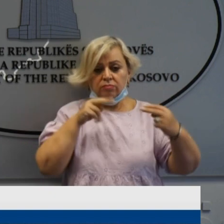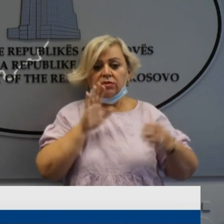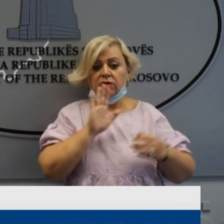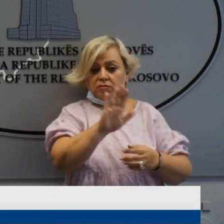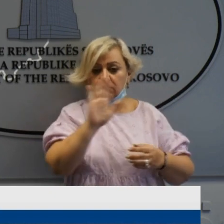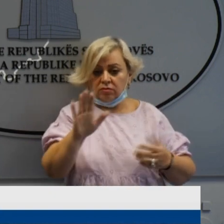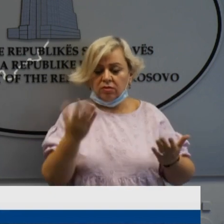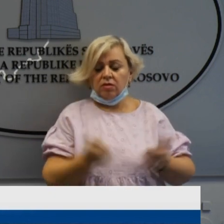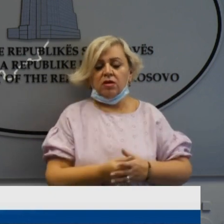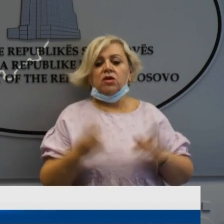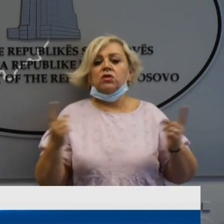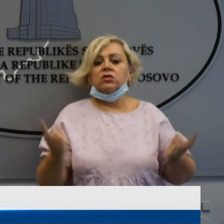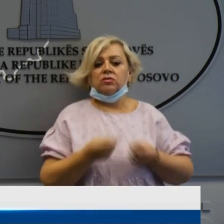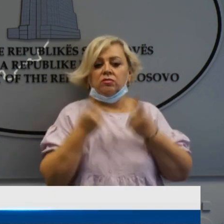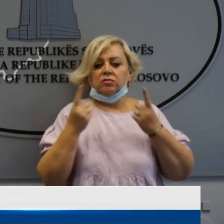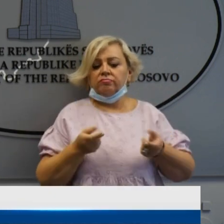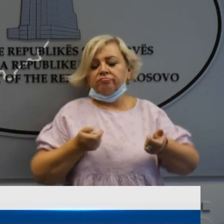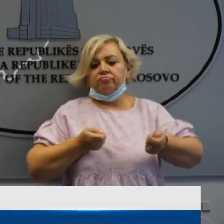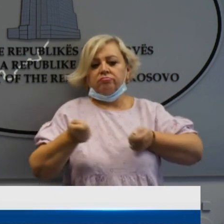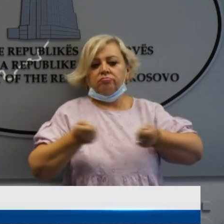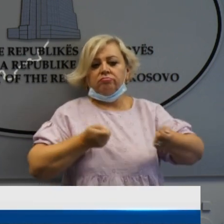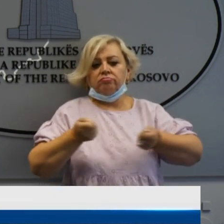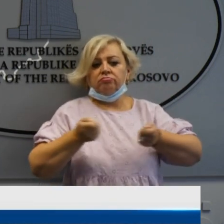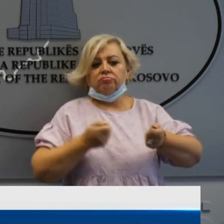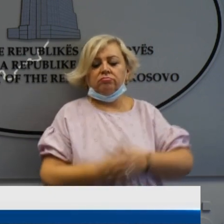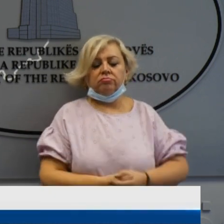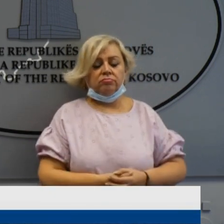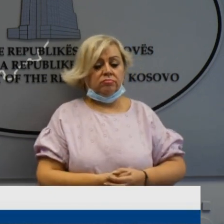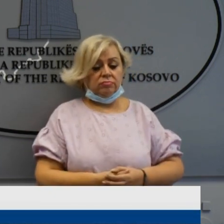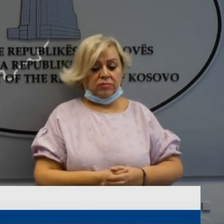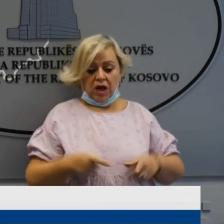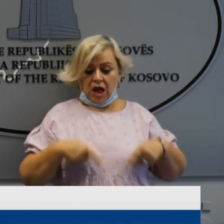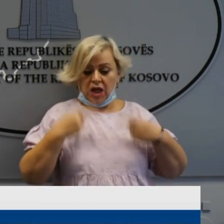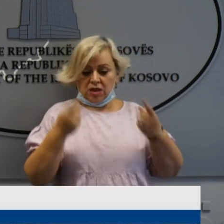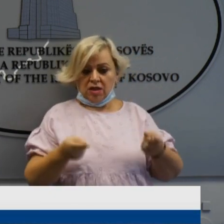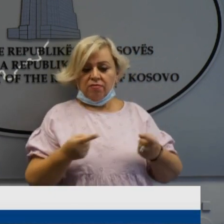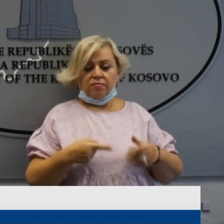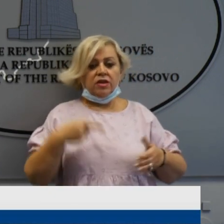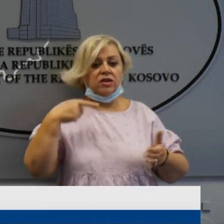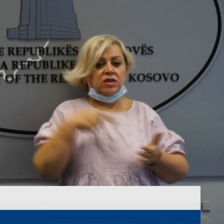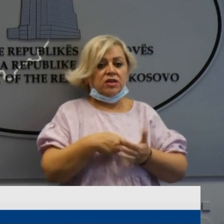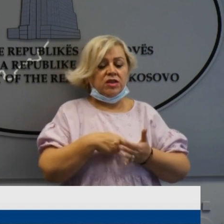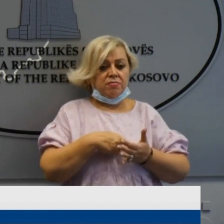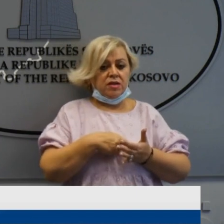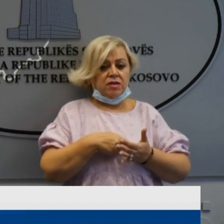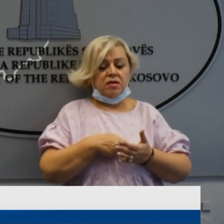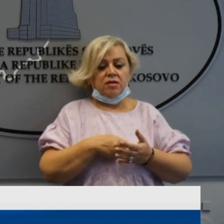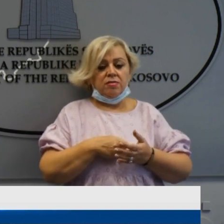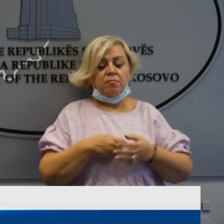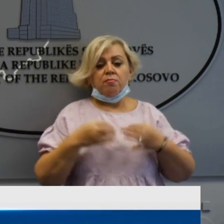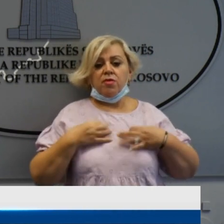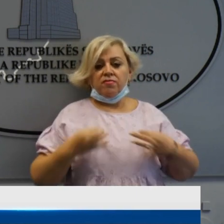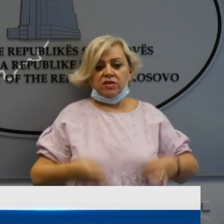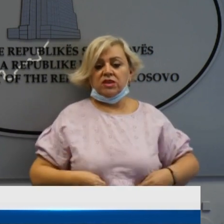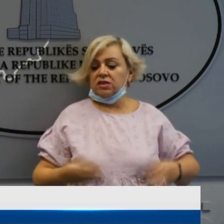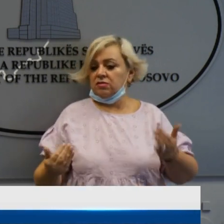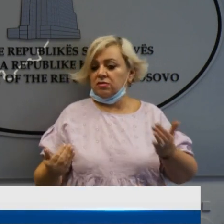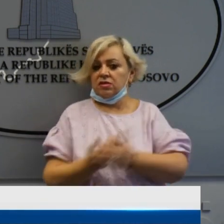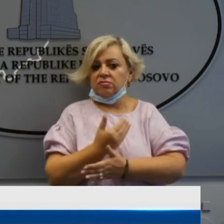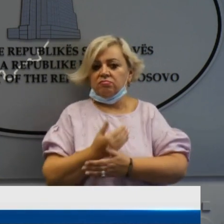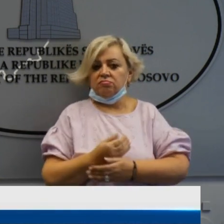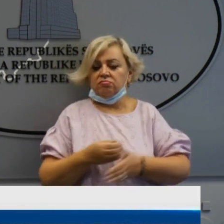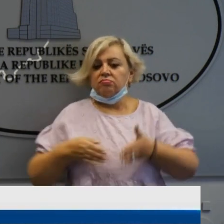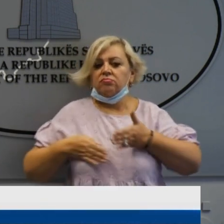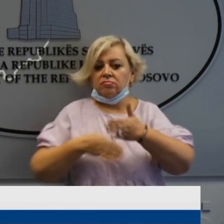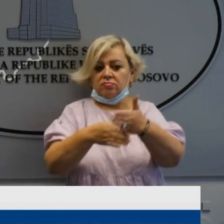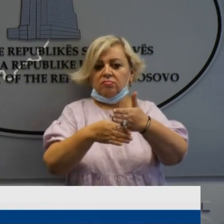ata, situata është nën kontrol. Këtë javë, mbi 1000 profesionistë të rinë shëndetësorë do t'ju vinë